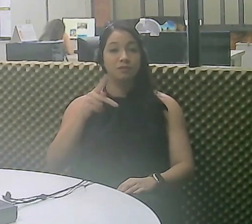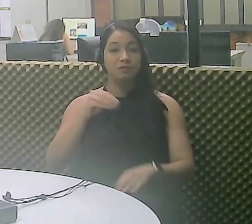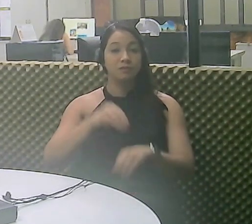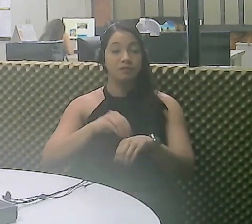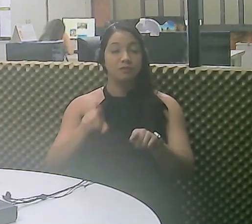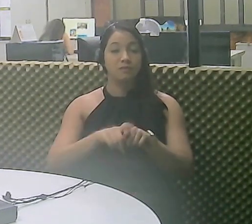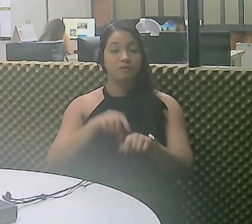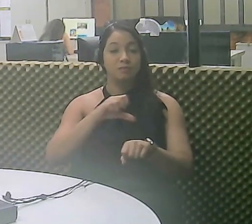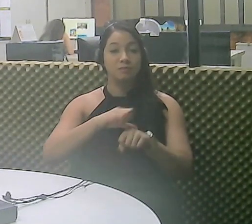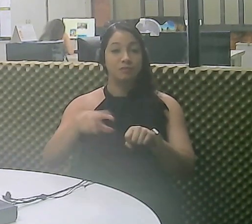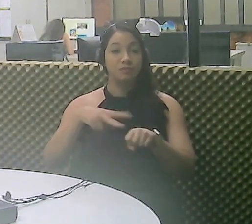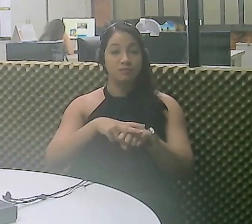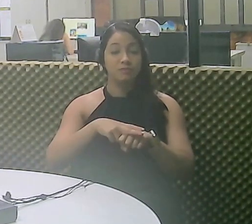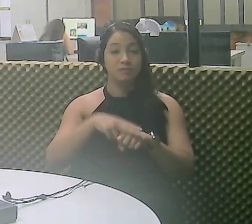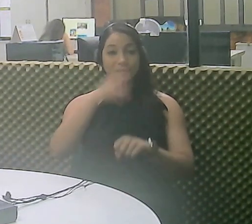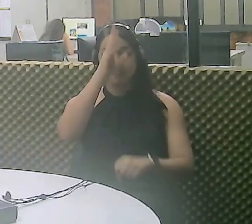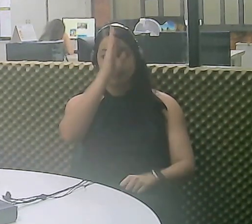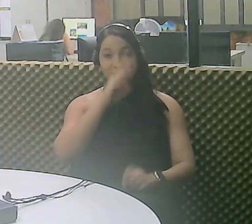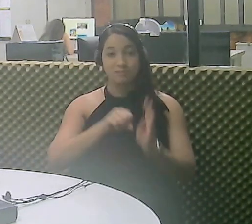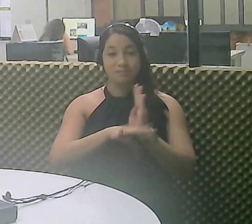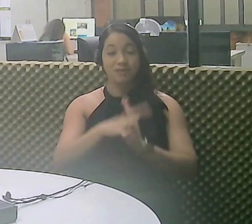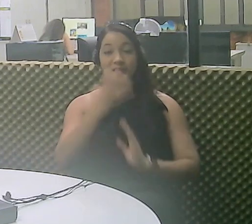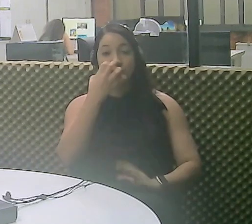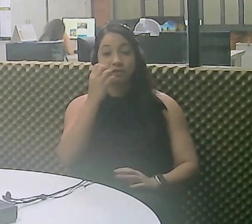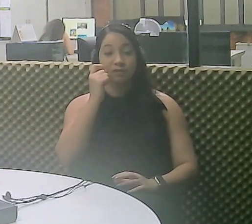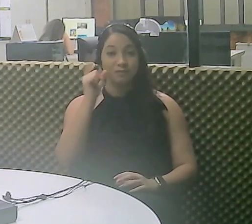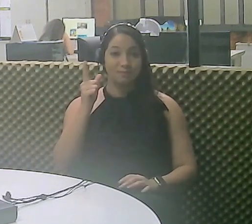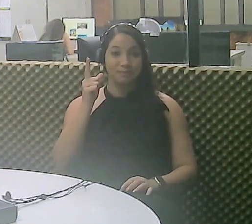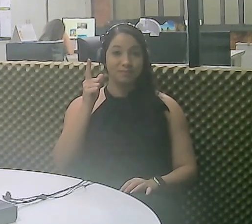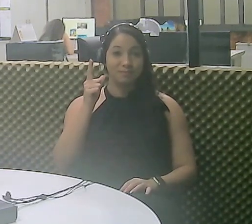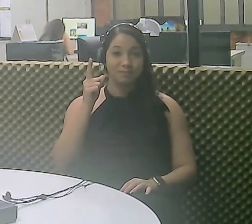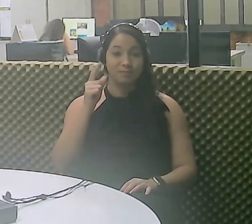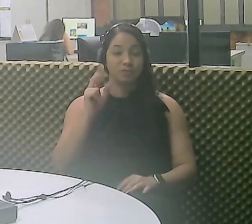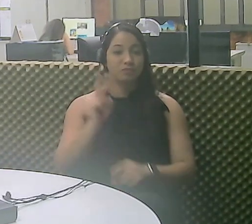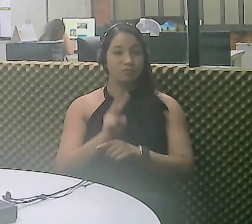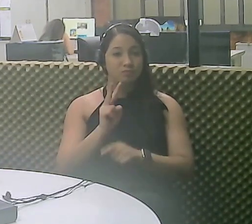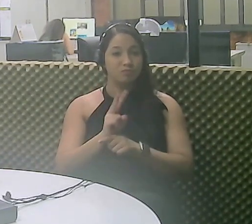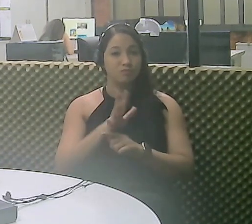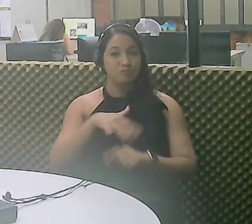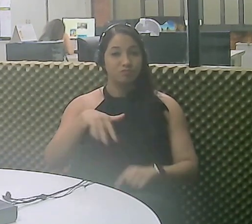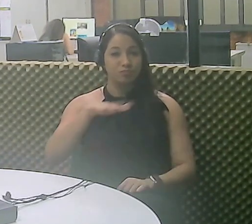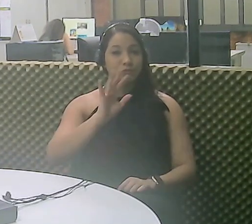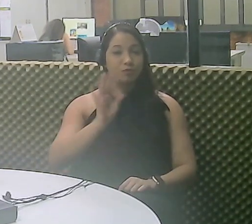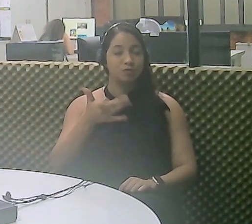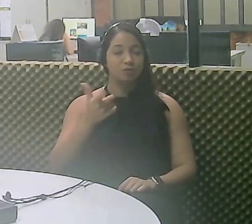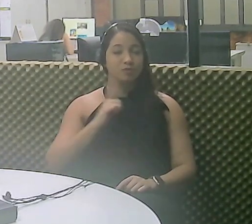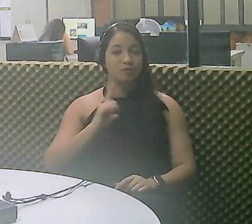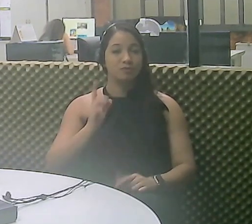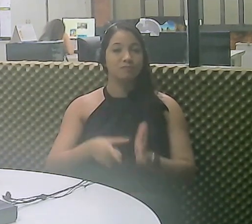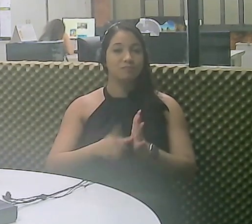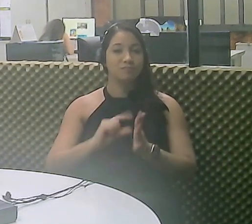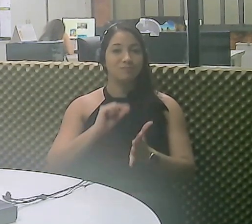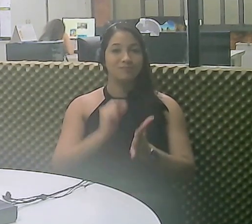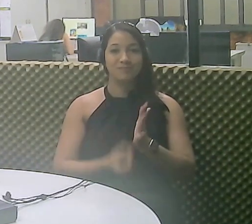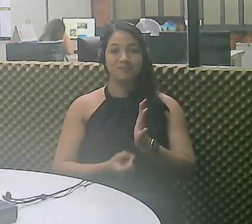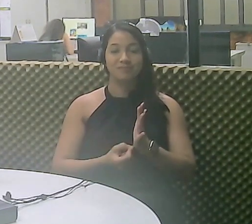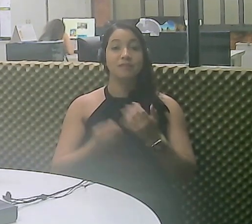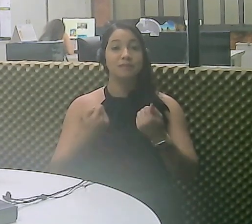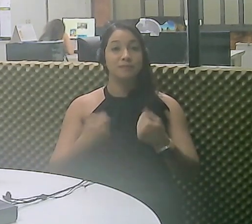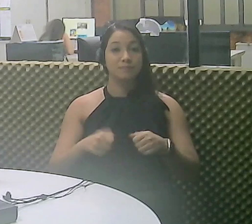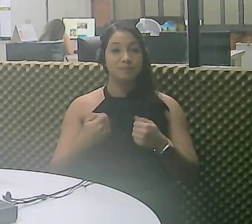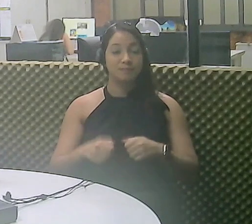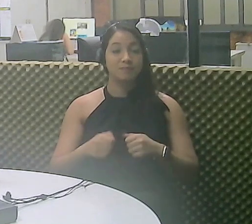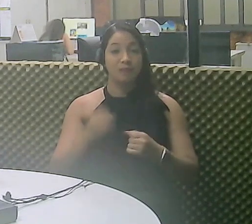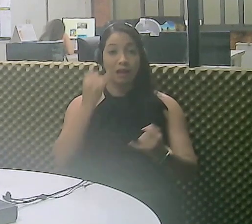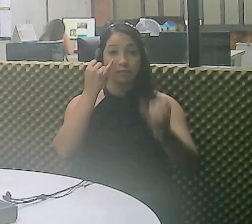as castrações são gratuitas e beneficiam cães e gatos. Os tutores da região que já realizaram o cadastro dos animais precisam